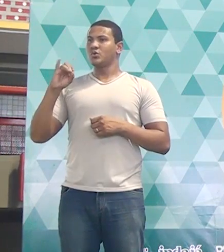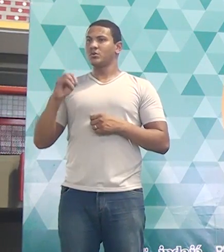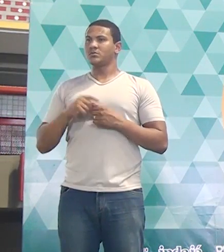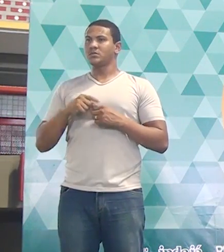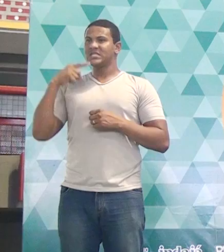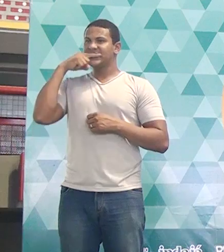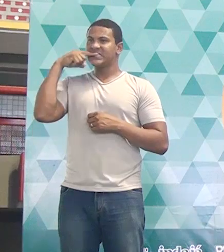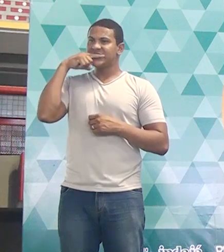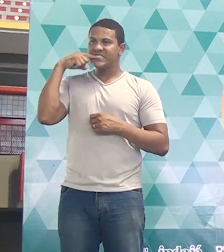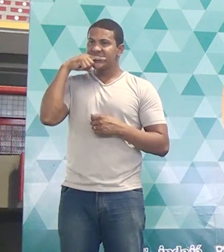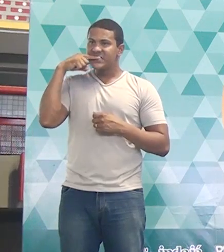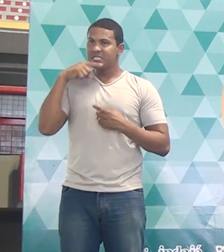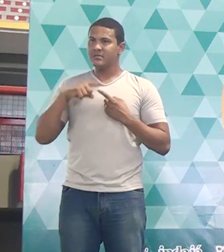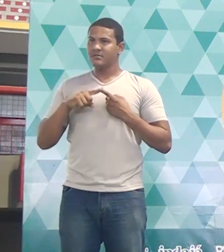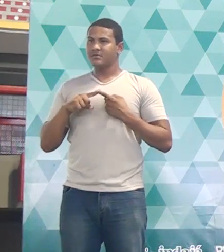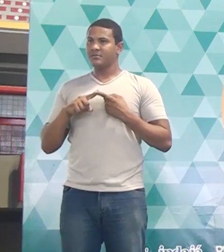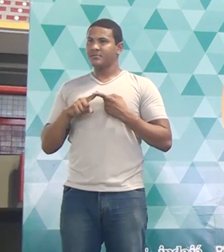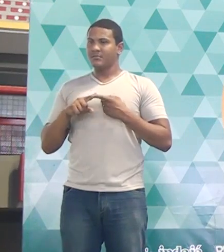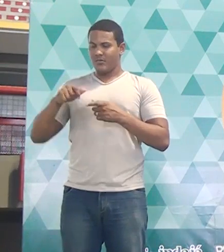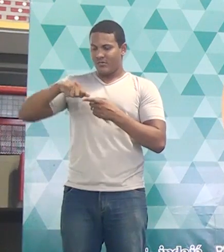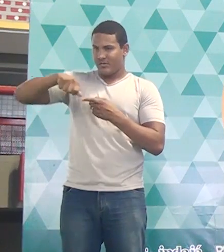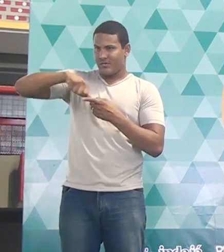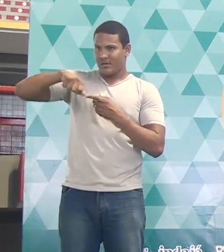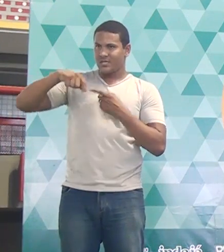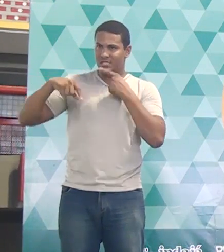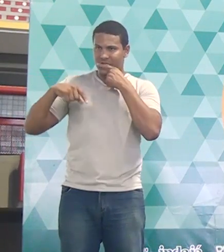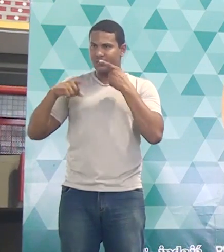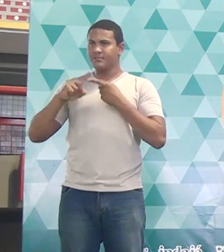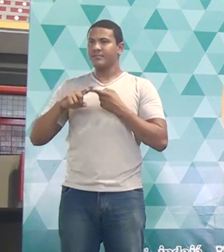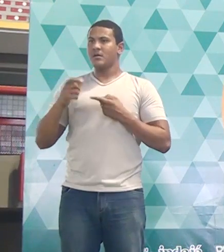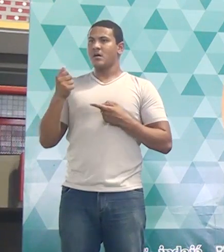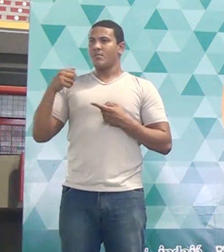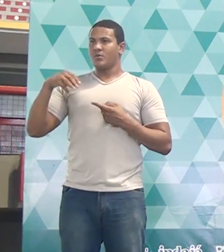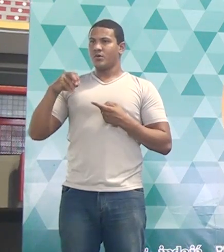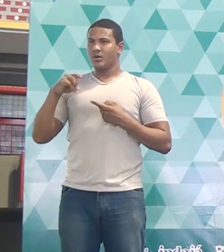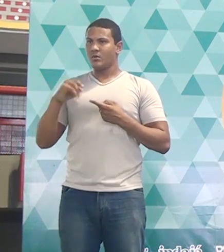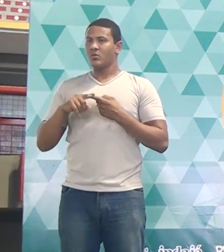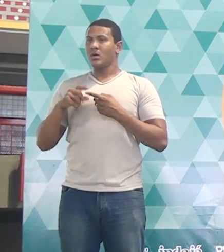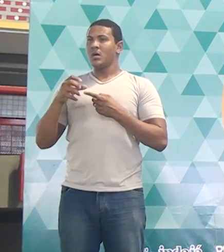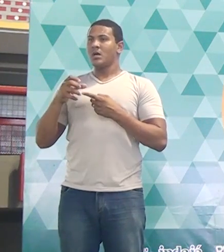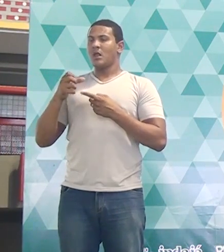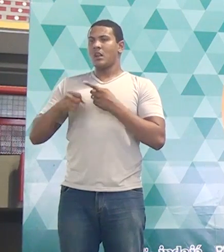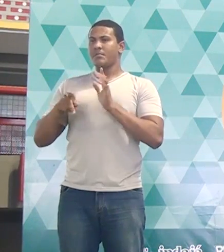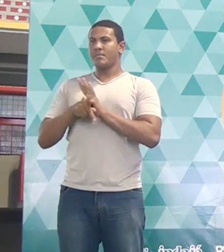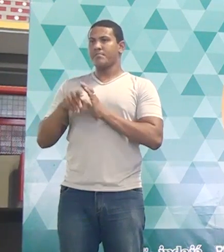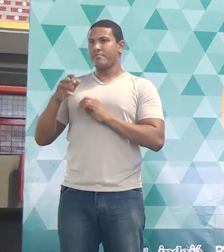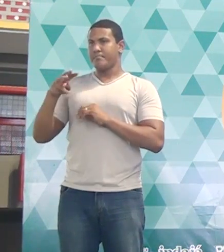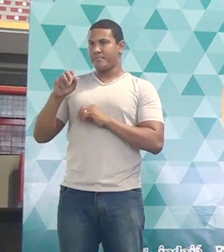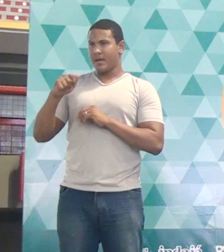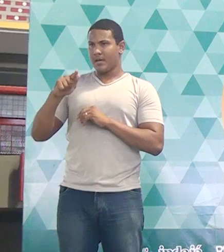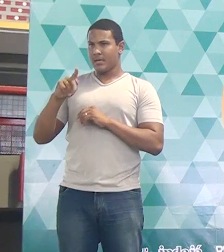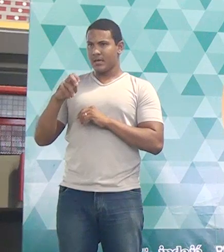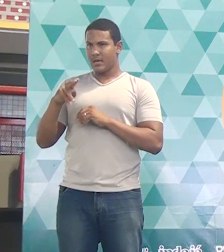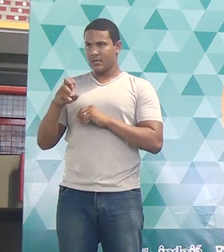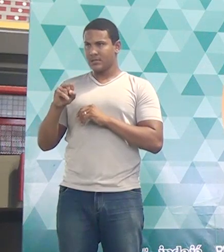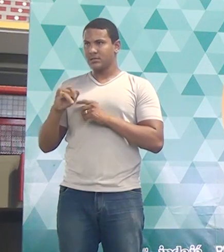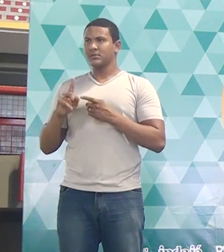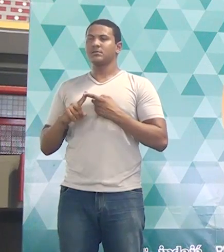dental, amoníaco, leite de magnésia, soda cáustica, cal